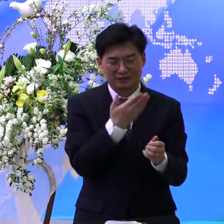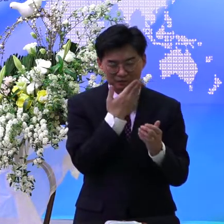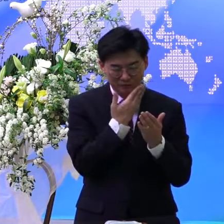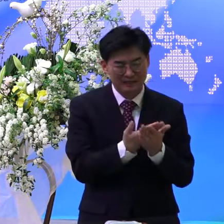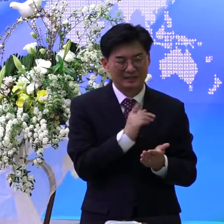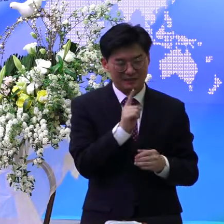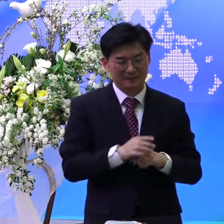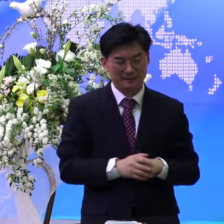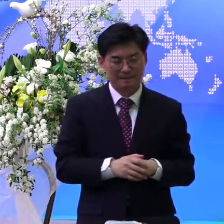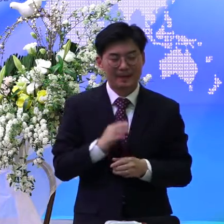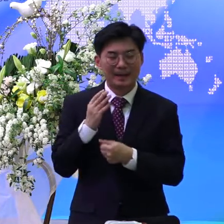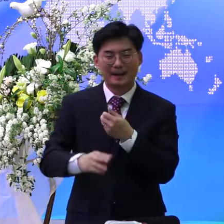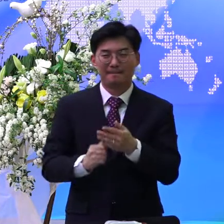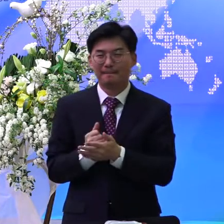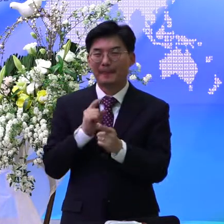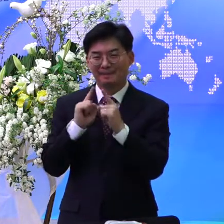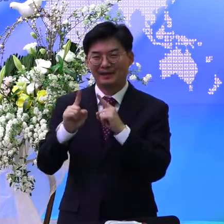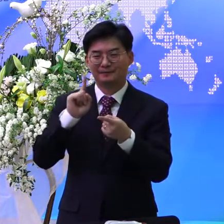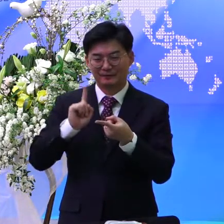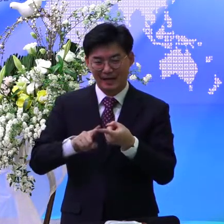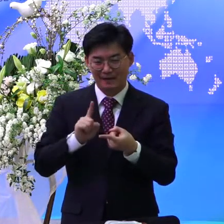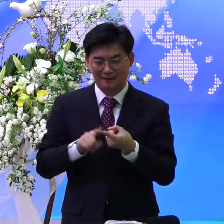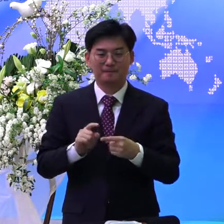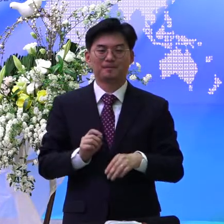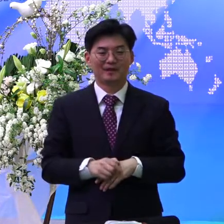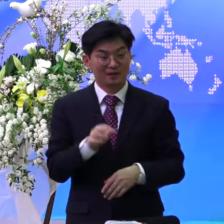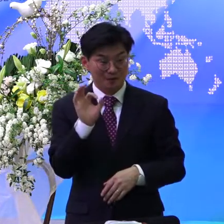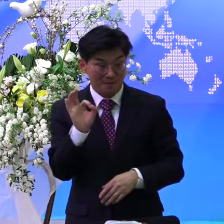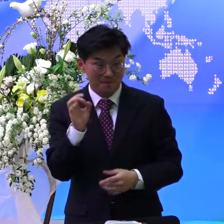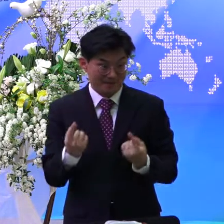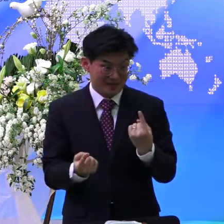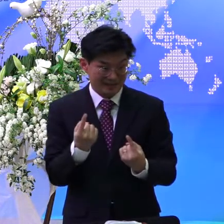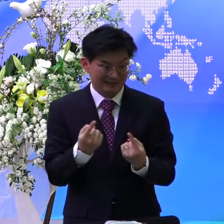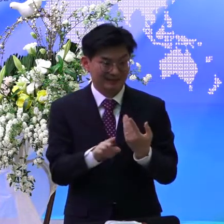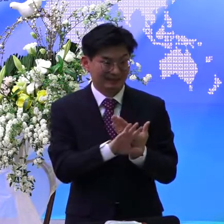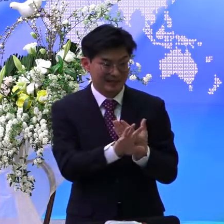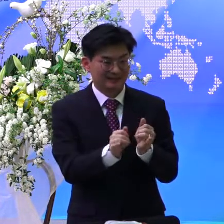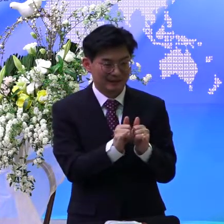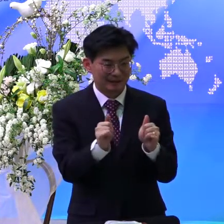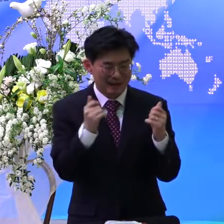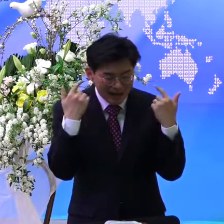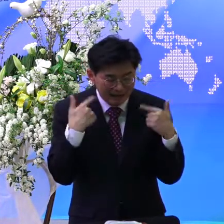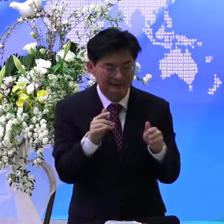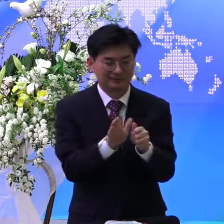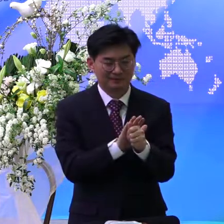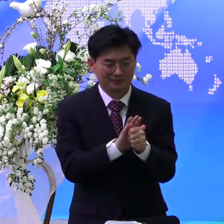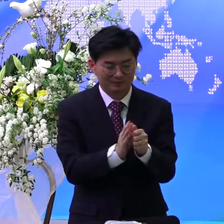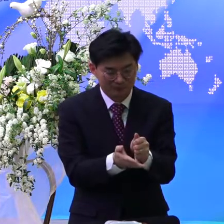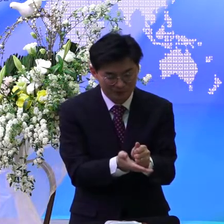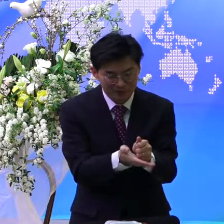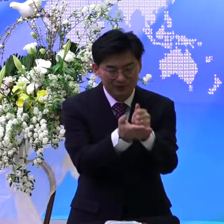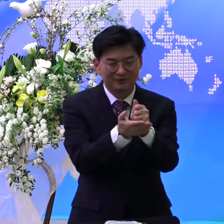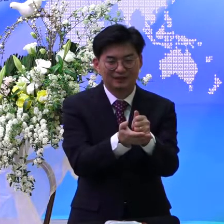말씀대로 사업을 운영했고 그렇게 운영하는 모습을 세상에 보여주면서 도전을 주었습니다.